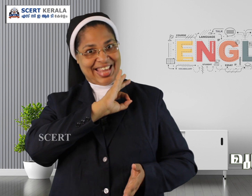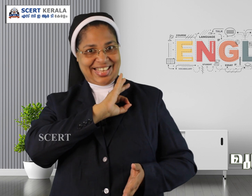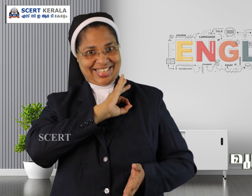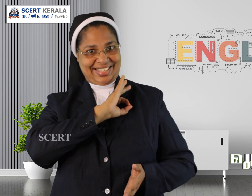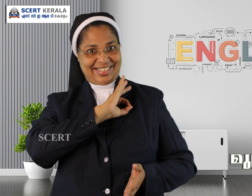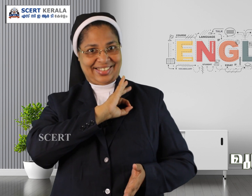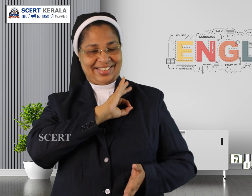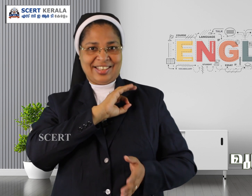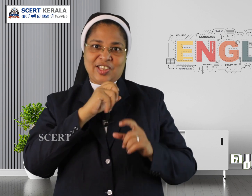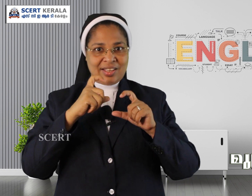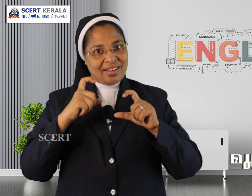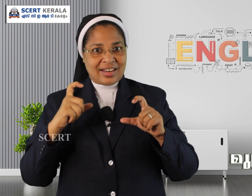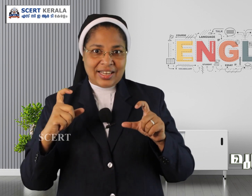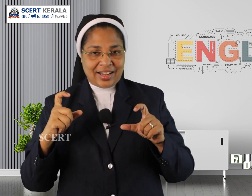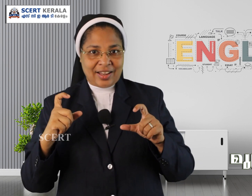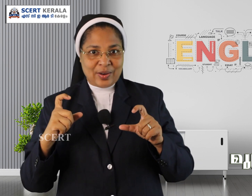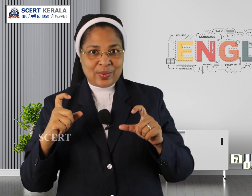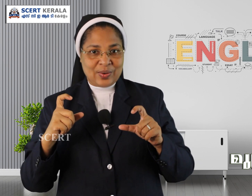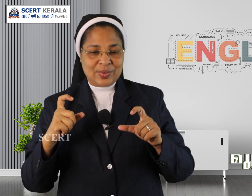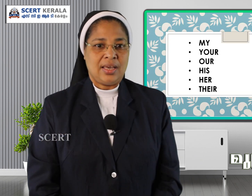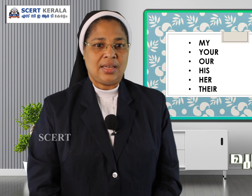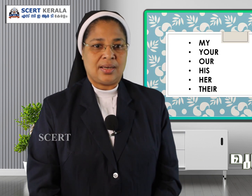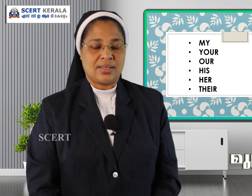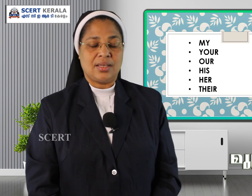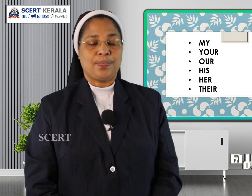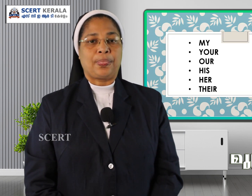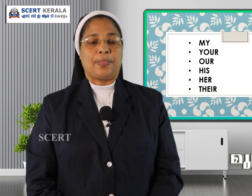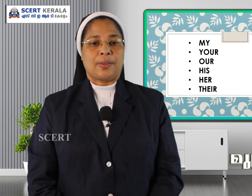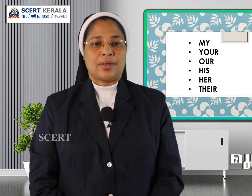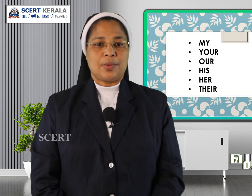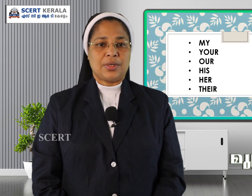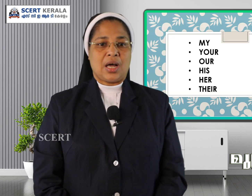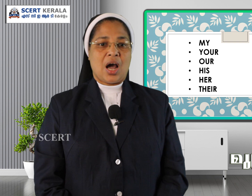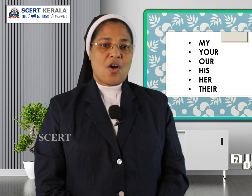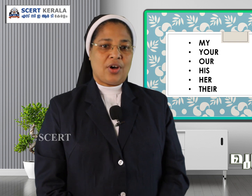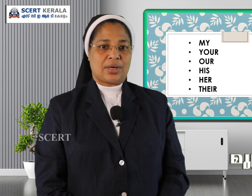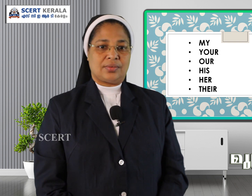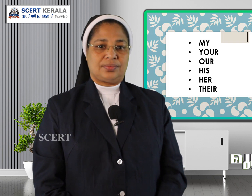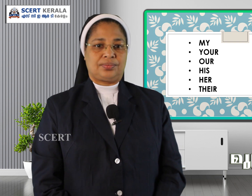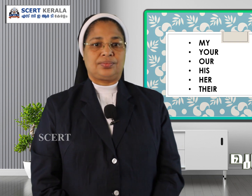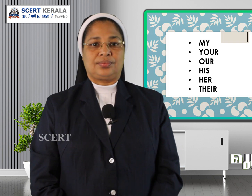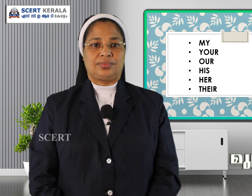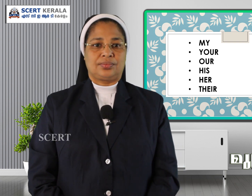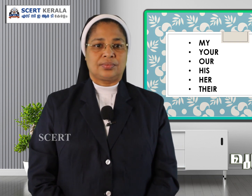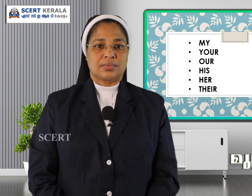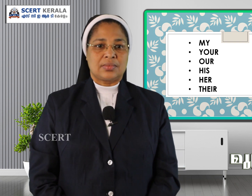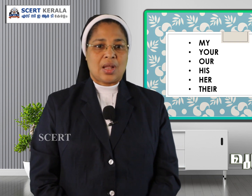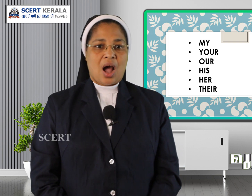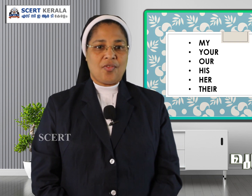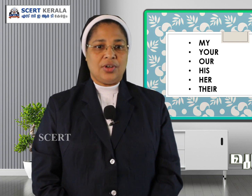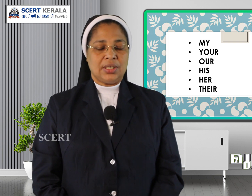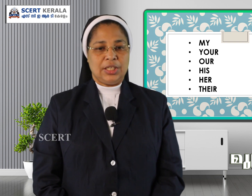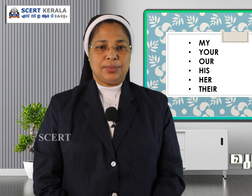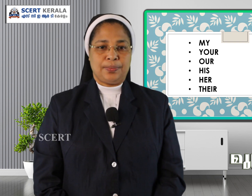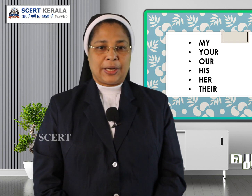ലൈക്ക്. ക്ലിയർ ആയല്ലോ. ഇനി അടുത്തത് നമുക്ക് അവർ, അവർ എന്ന്